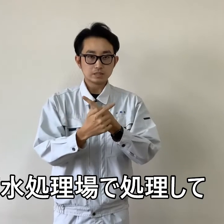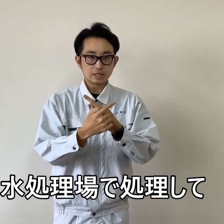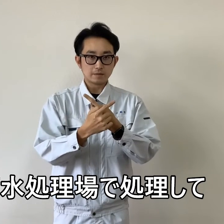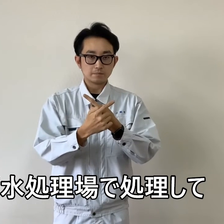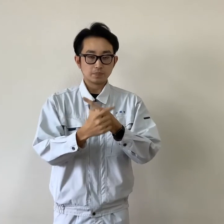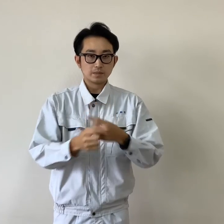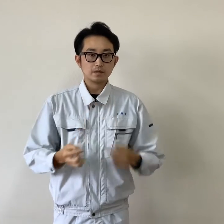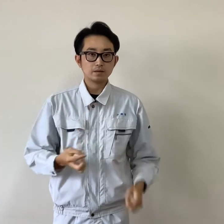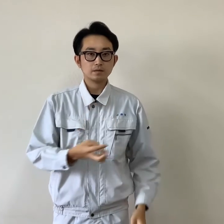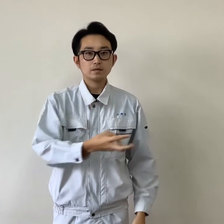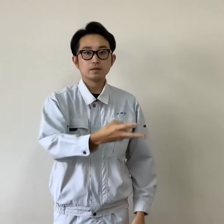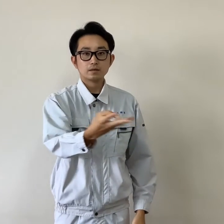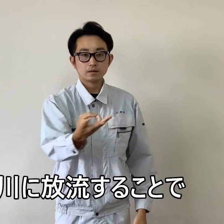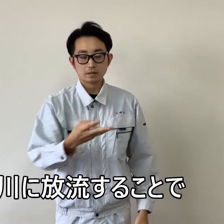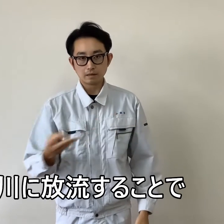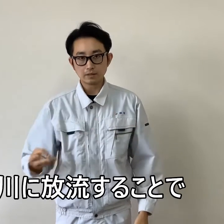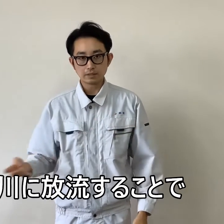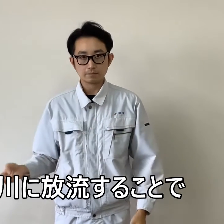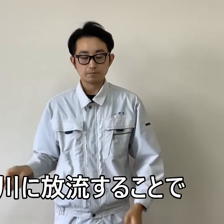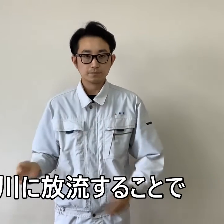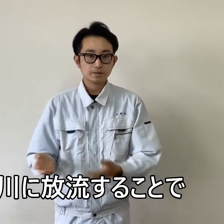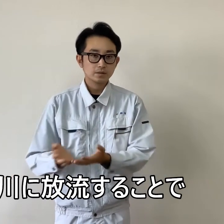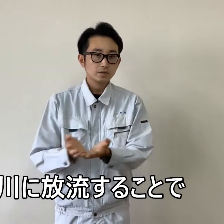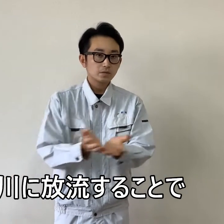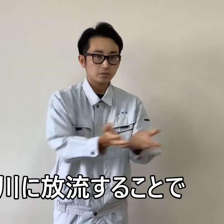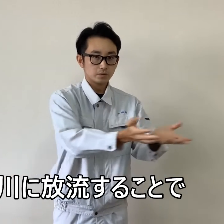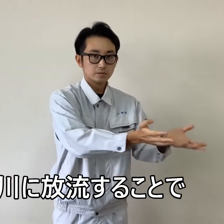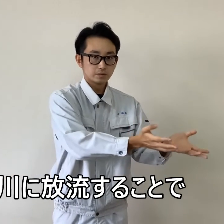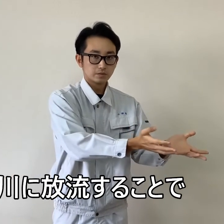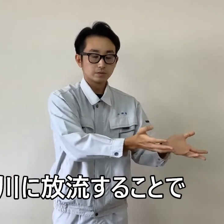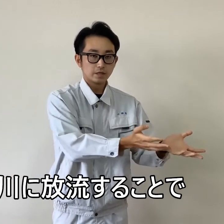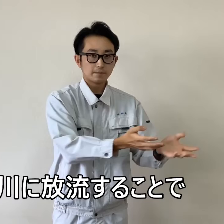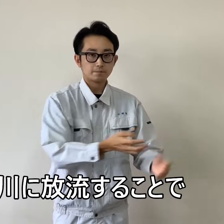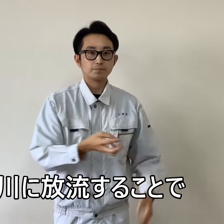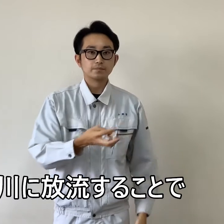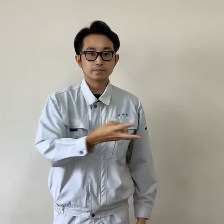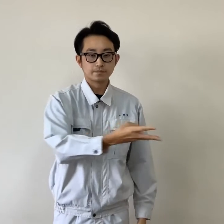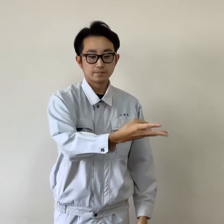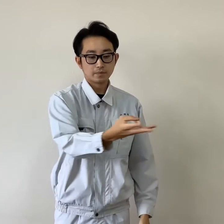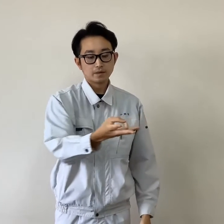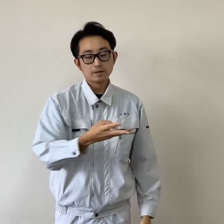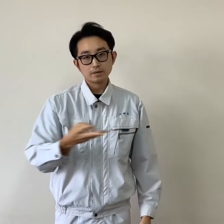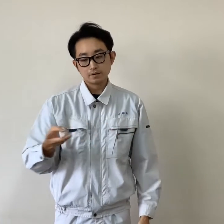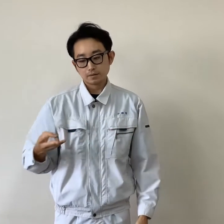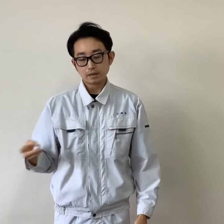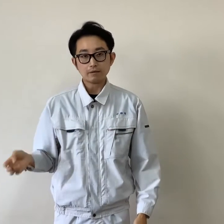して川に放流することで川